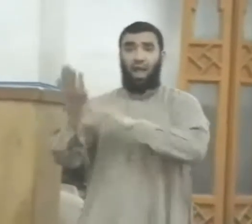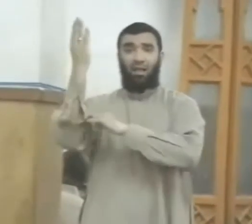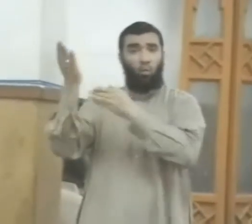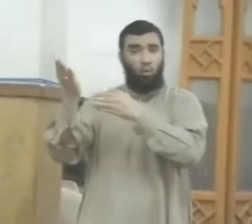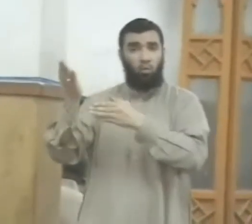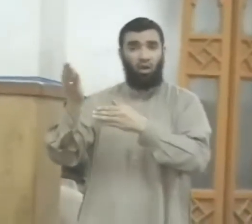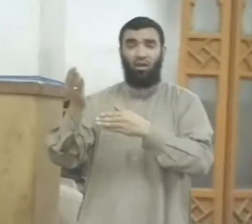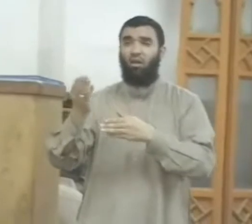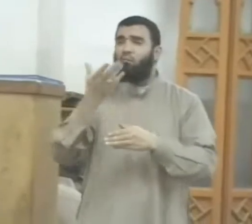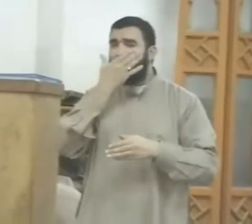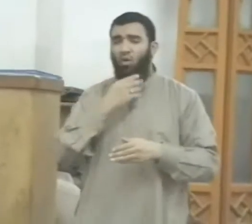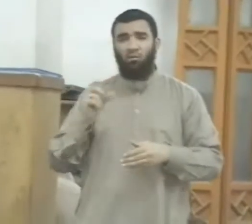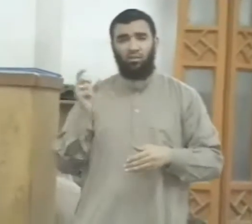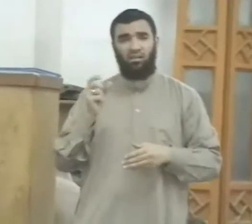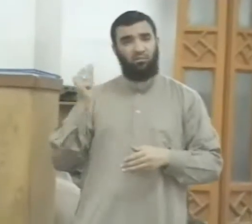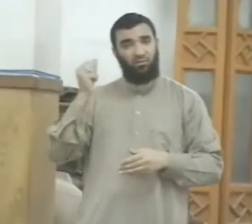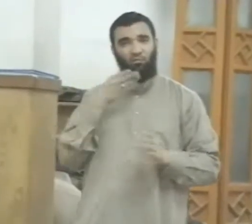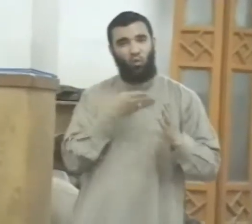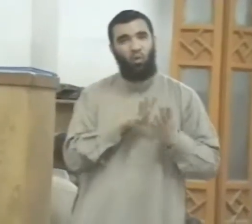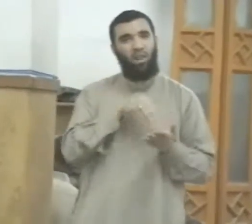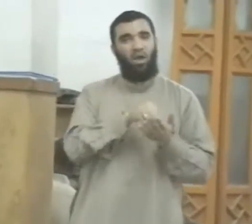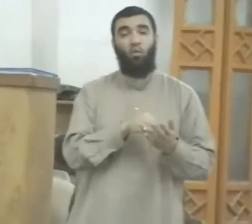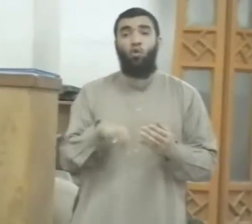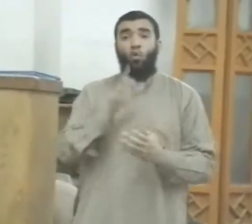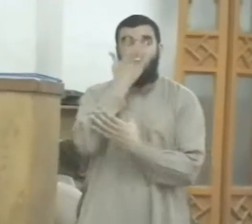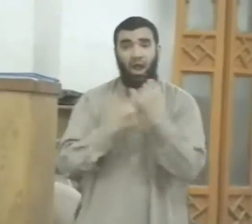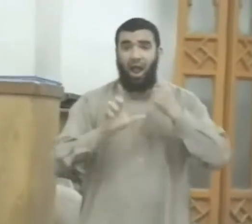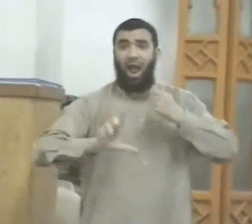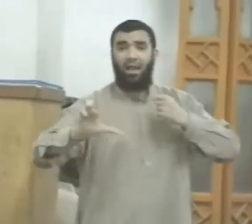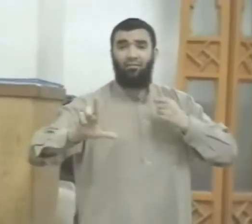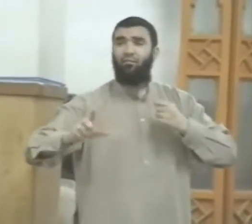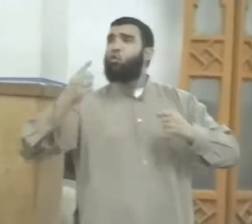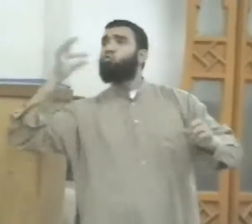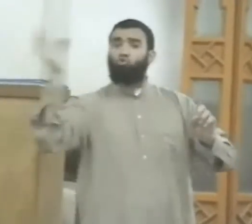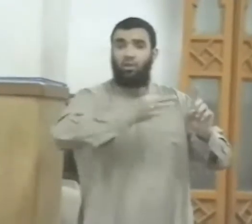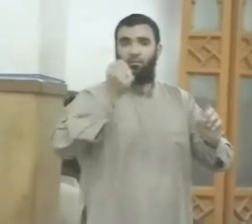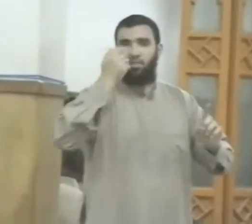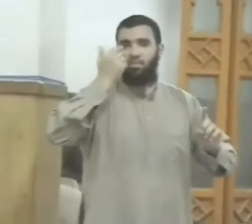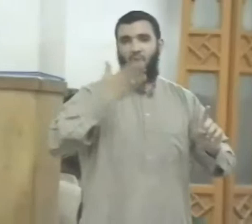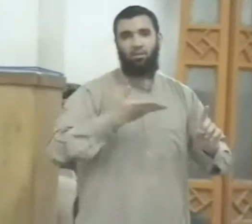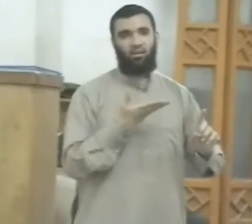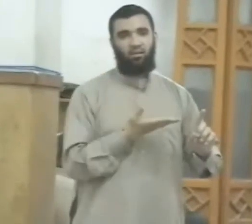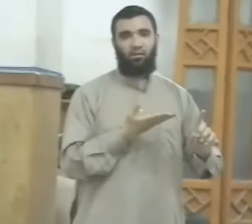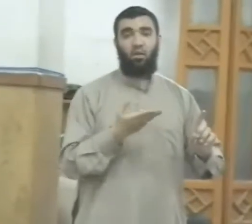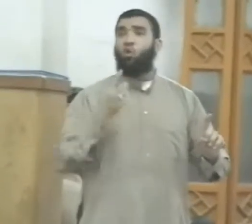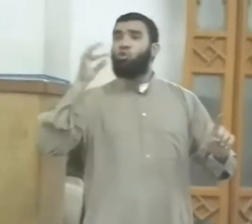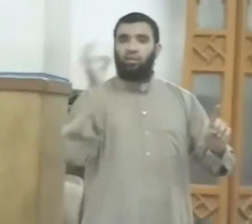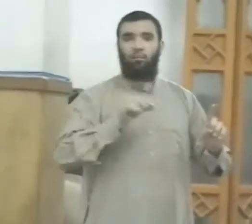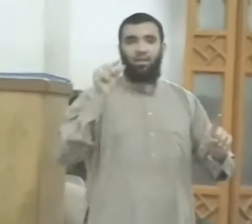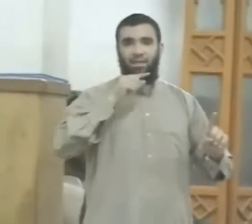المسلمين. لكن اليوم خليفتهم يسب نبيكم ويسب دينكم لأنه